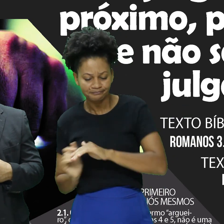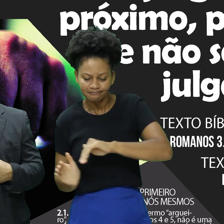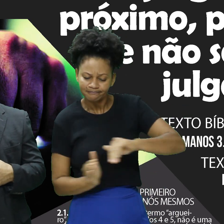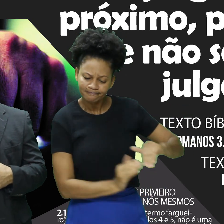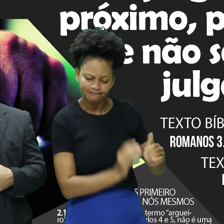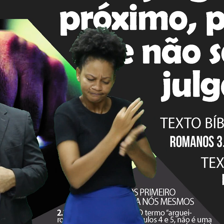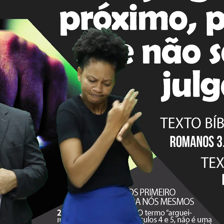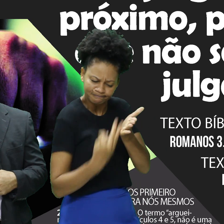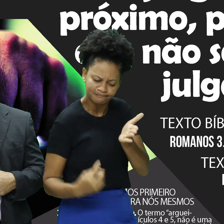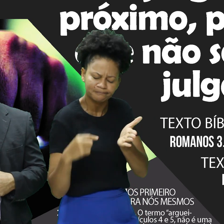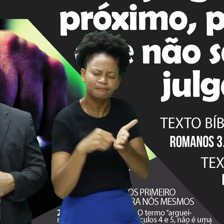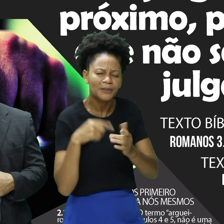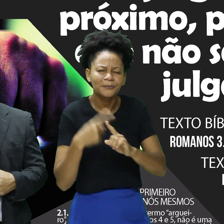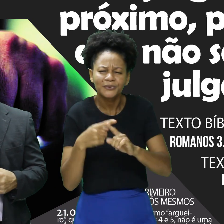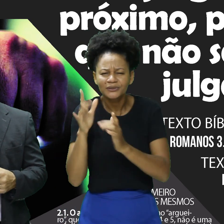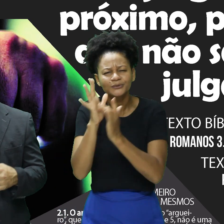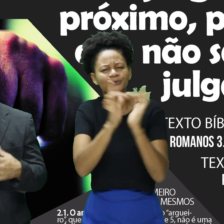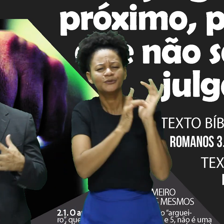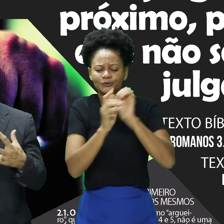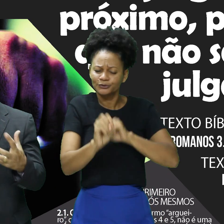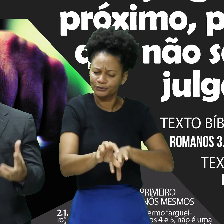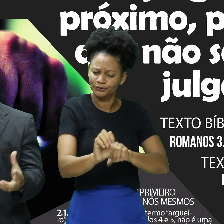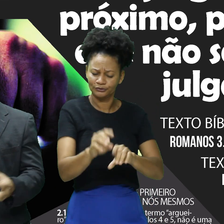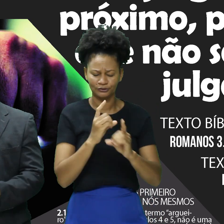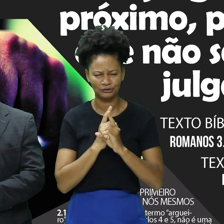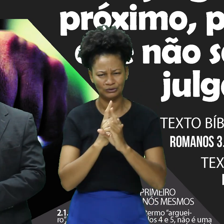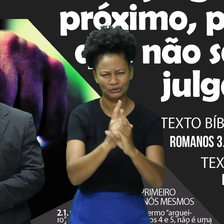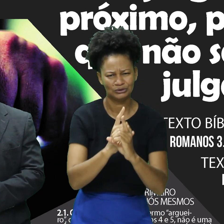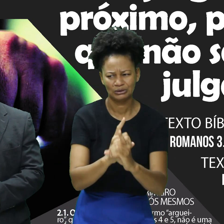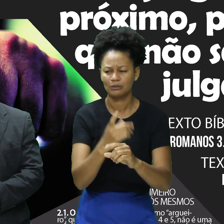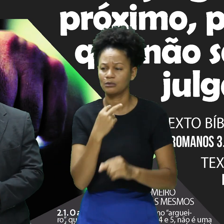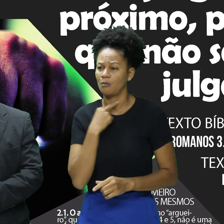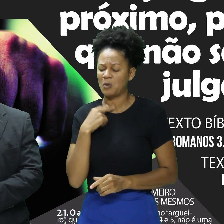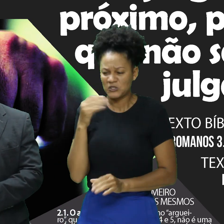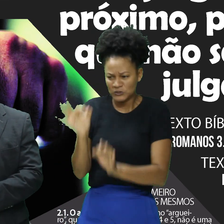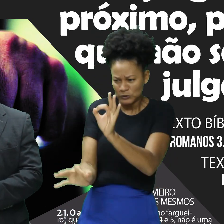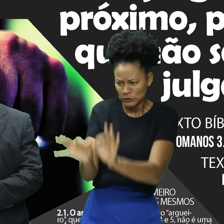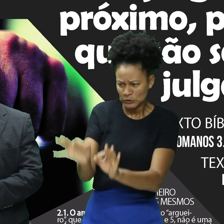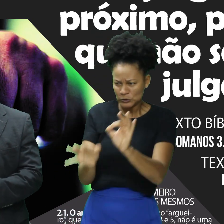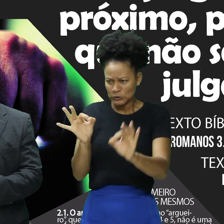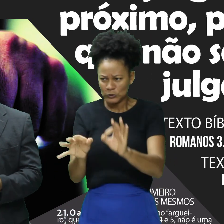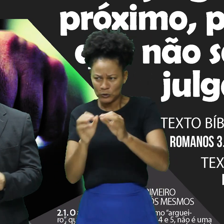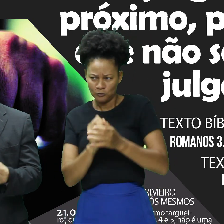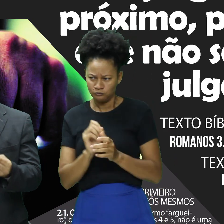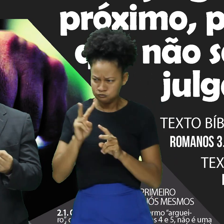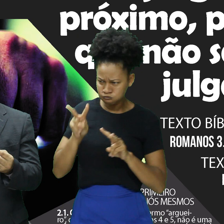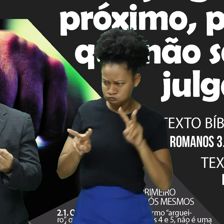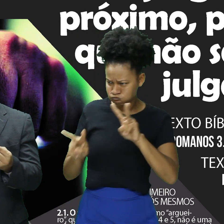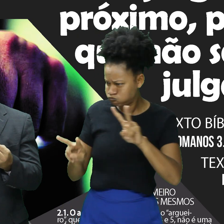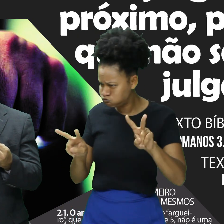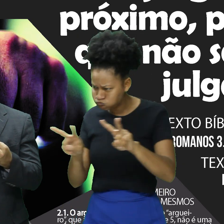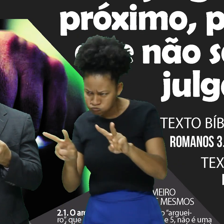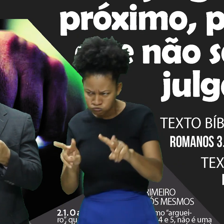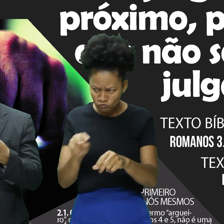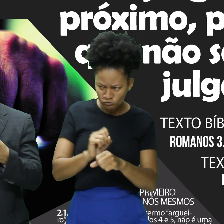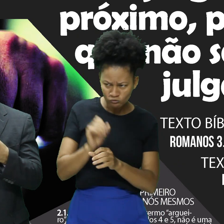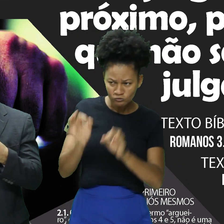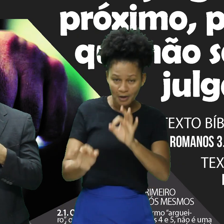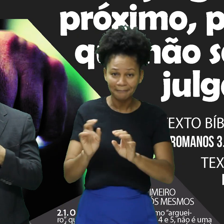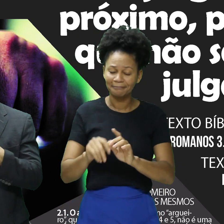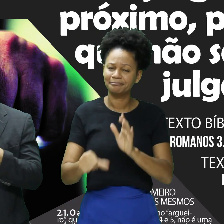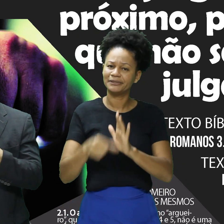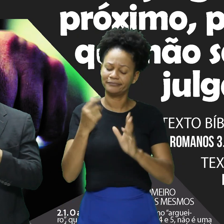discípulos nesse assunto, que não se deve julgar as pessoas, porque nós precisamos primeiro olhar